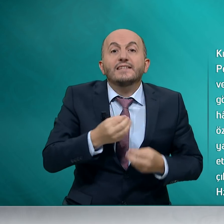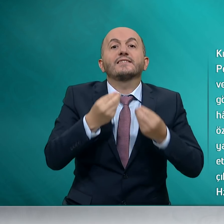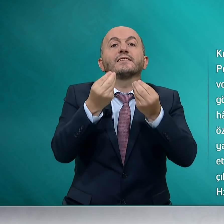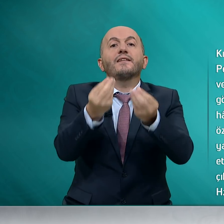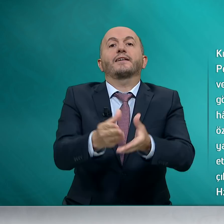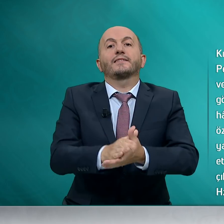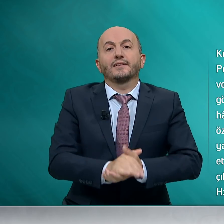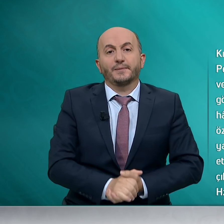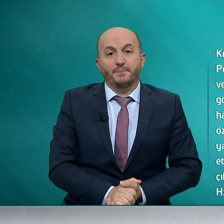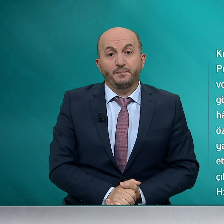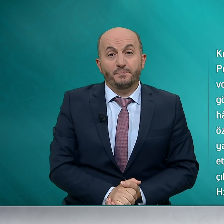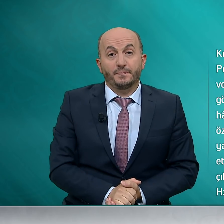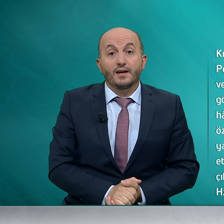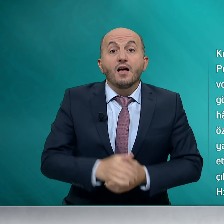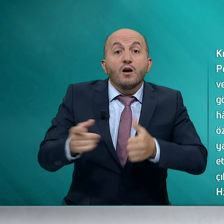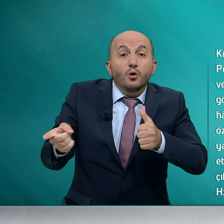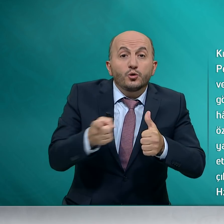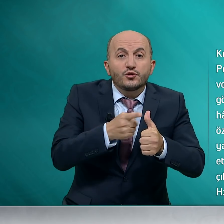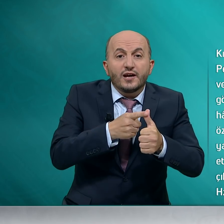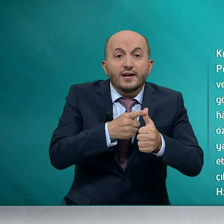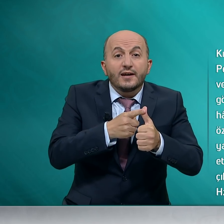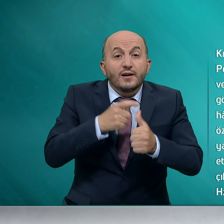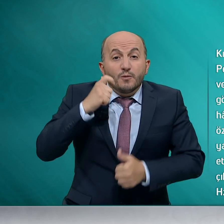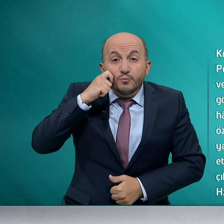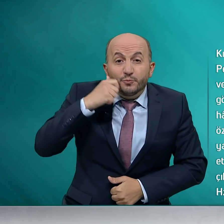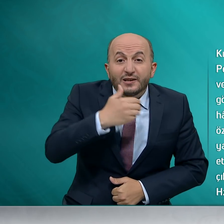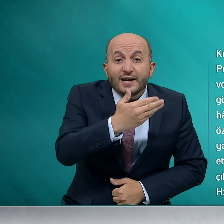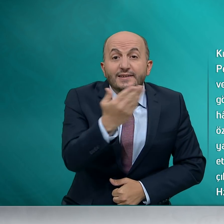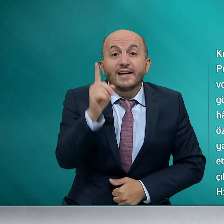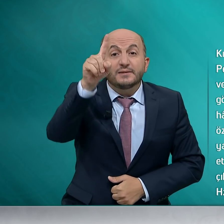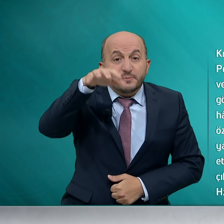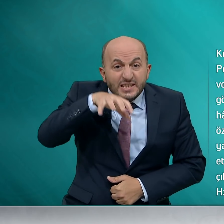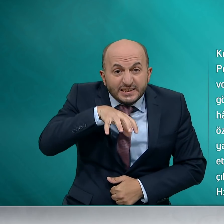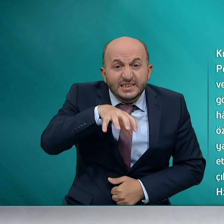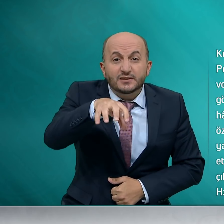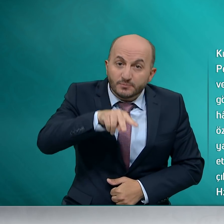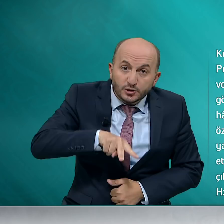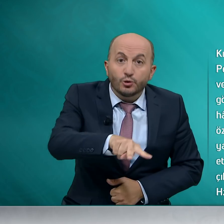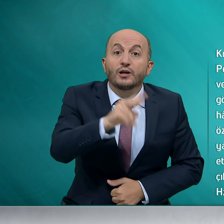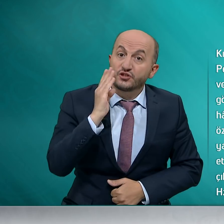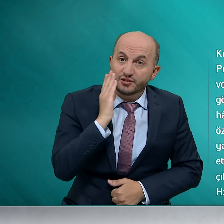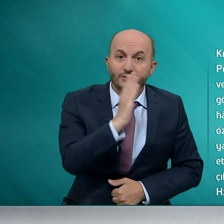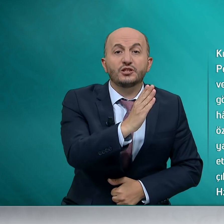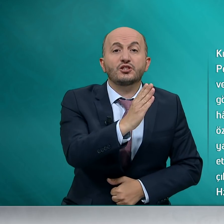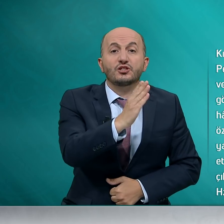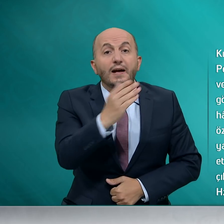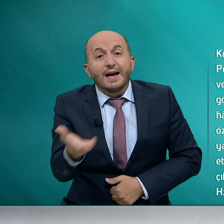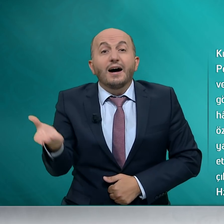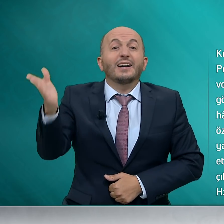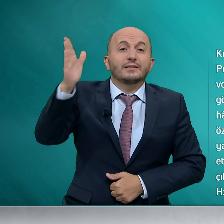izni verdi. Önce müminlerden bir kısmı yola çıkmış,